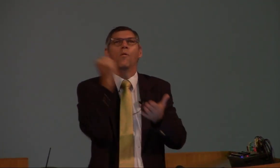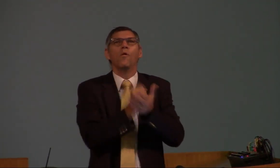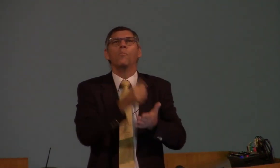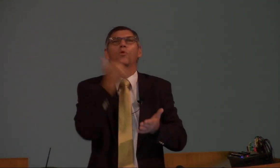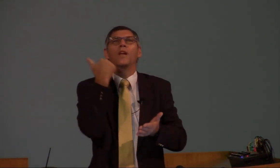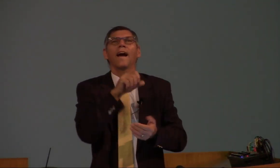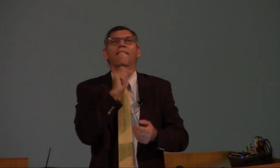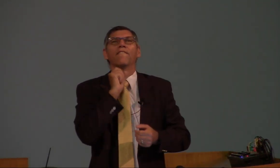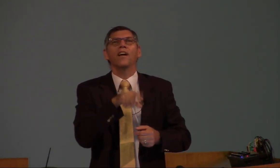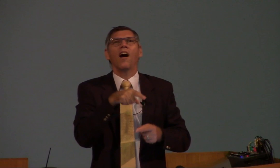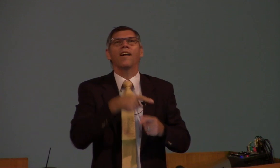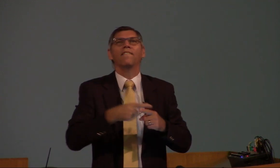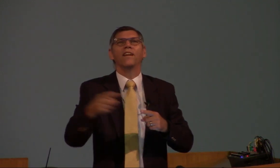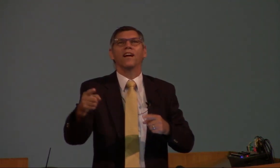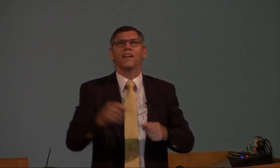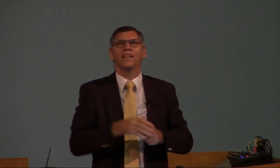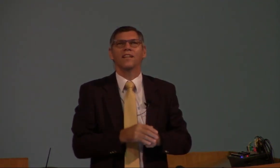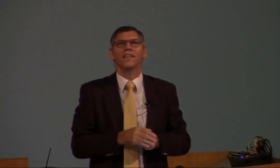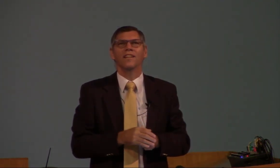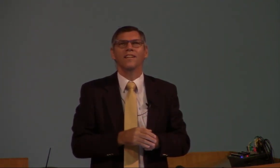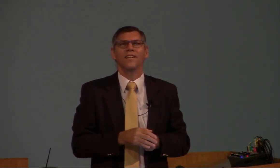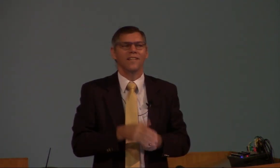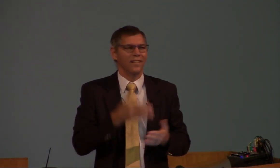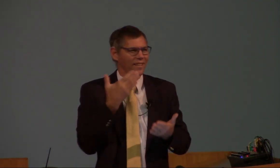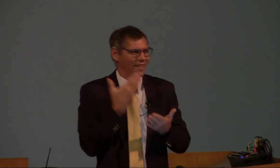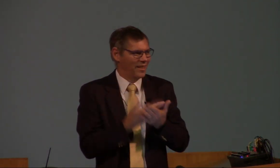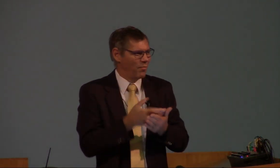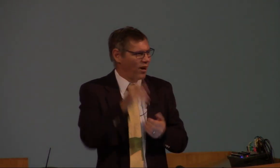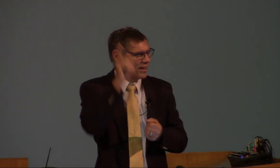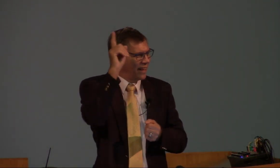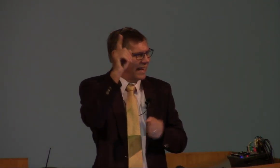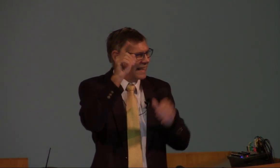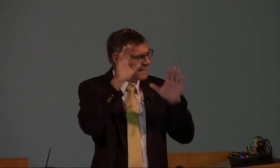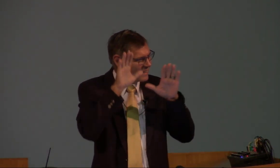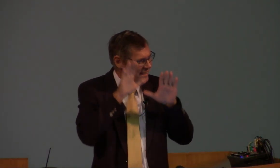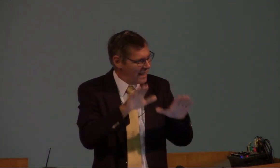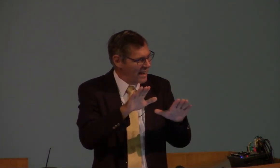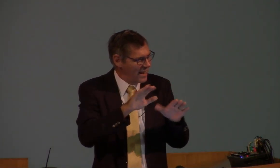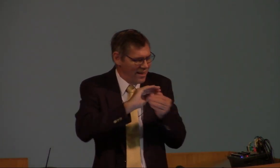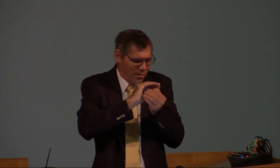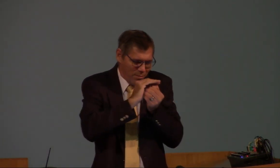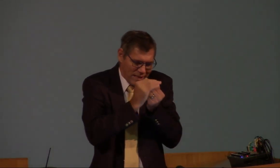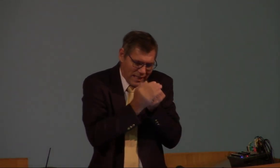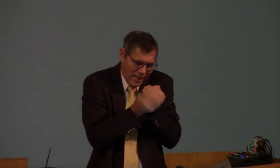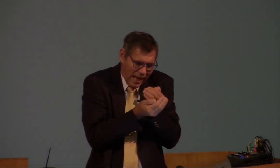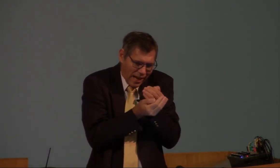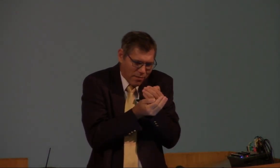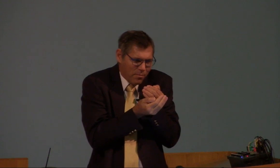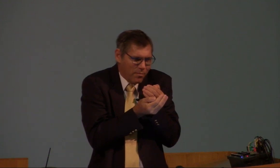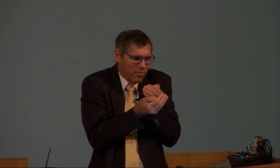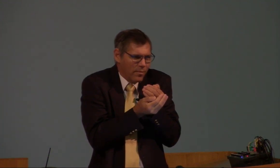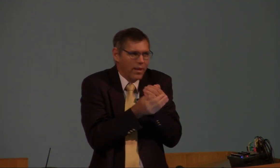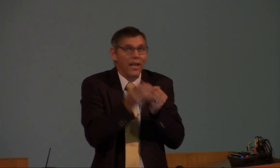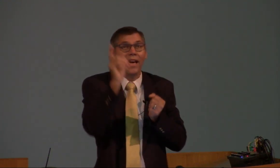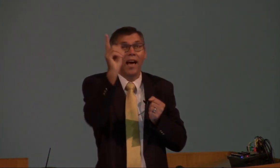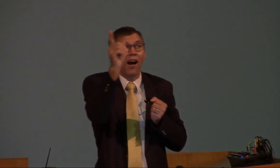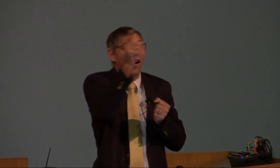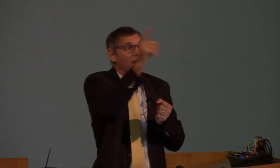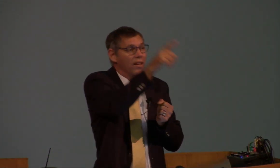Moet lekker verjaar die week. En mag die Here seën en beskerm elkeen van